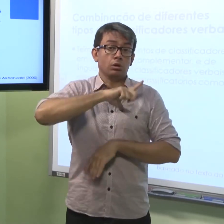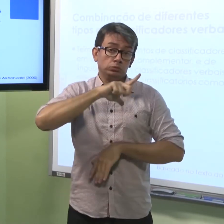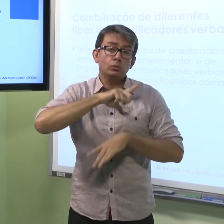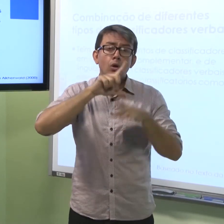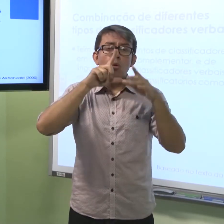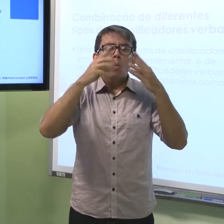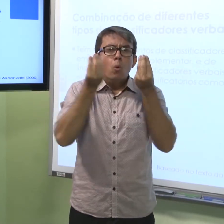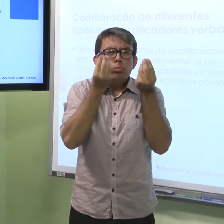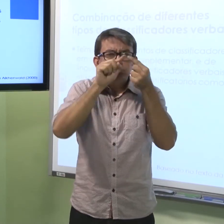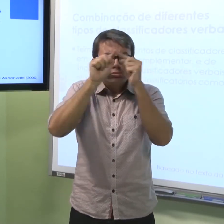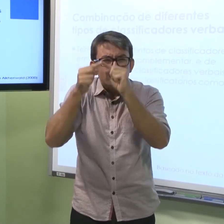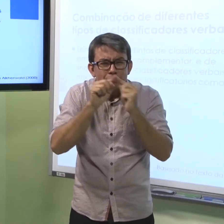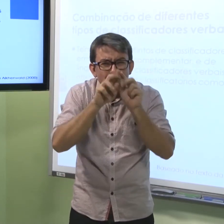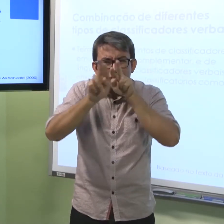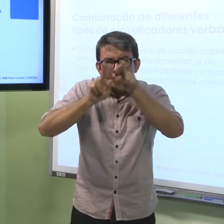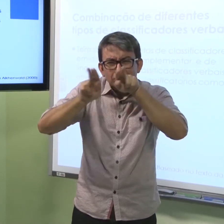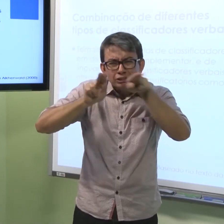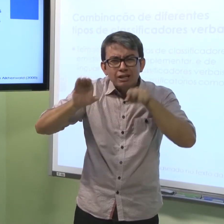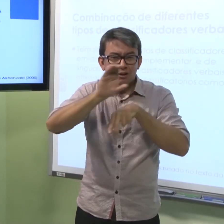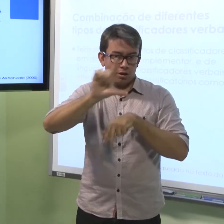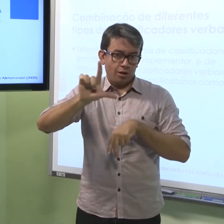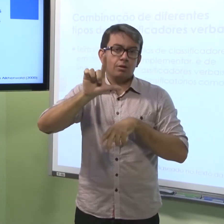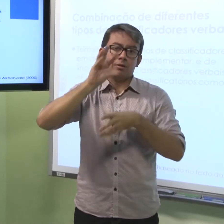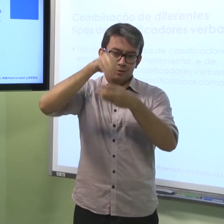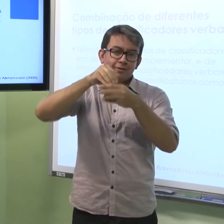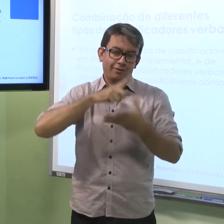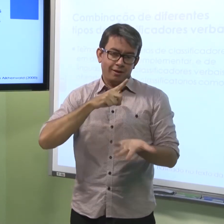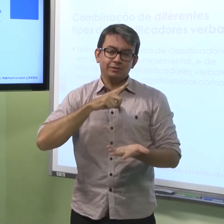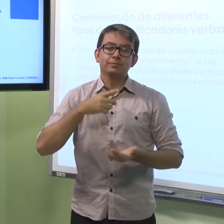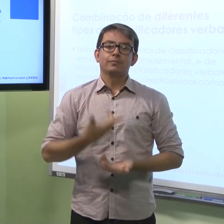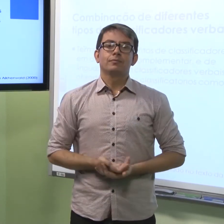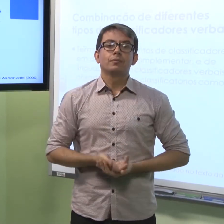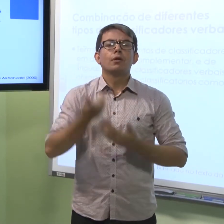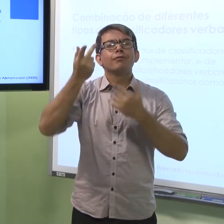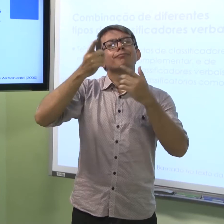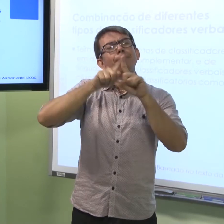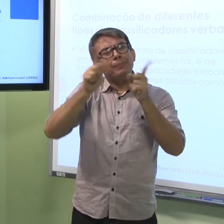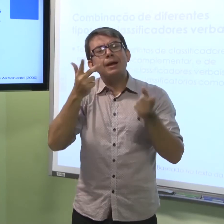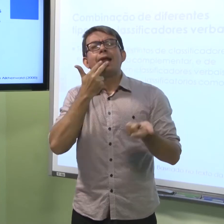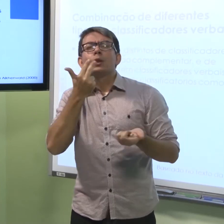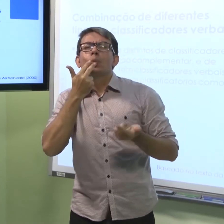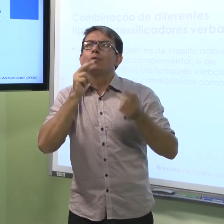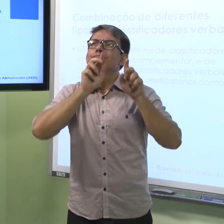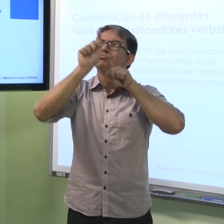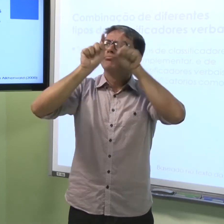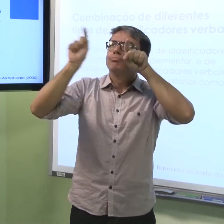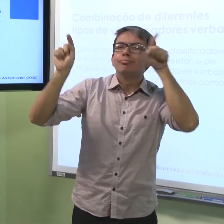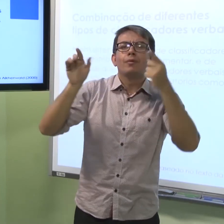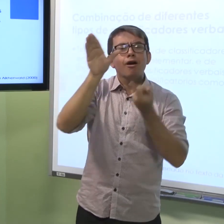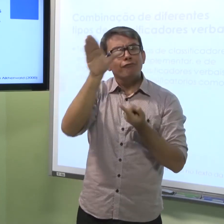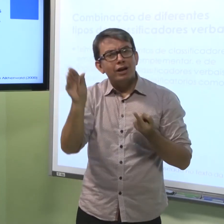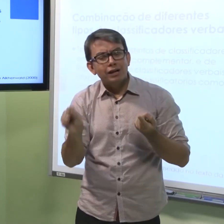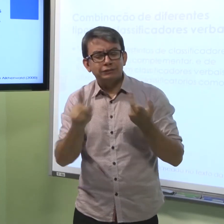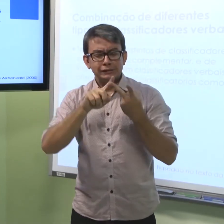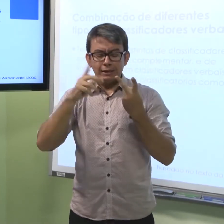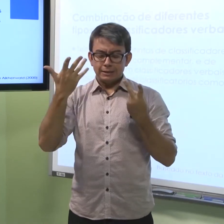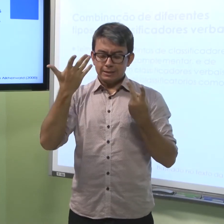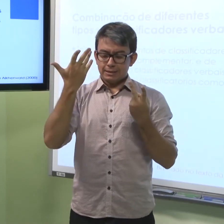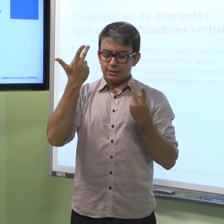Essa pesquisa ela demonstra como que são as combinações desses diferentes tipos de classificadores. Em alguns países existem,